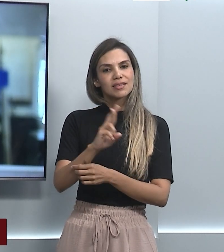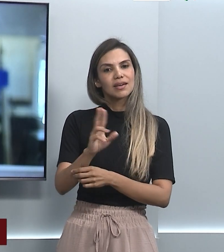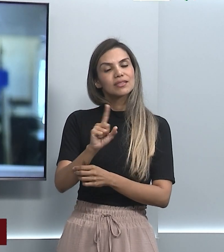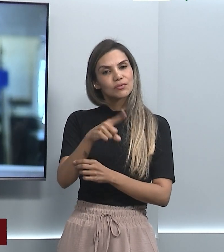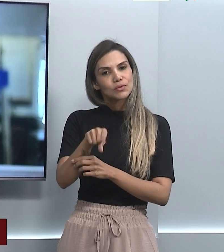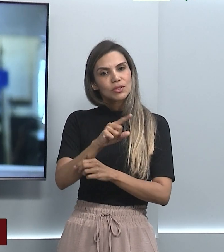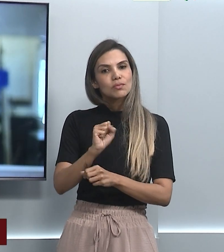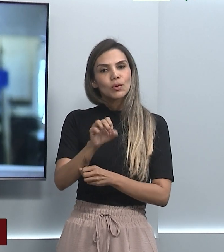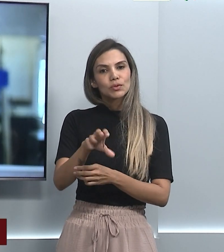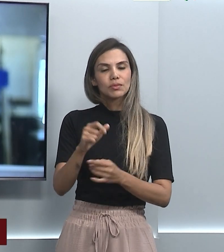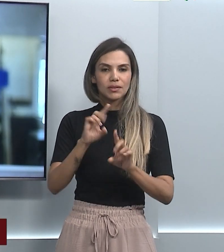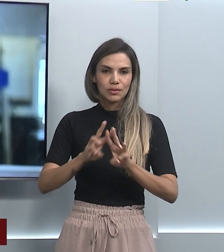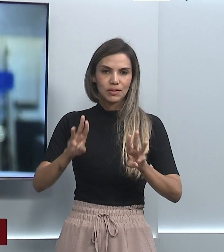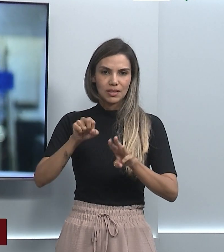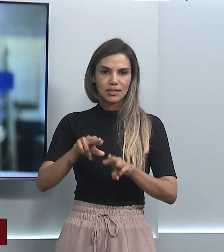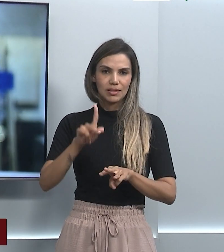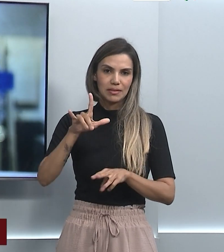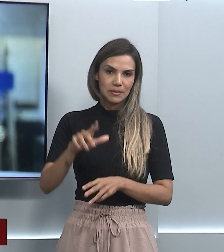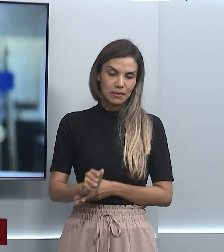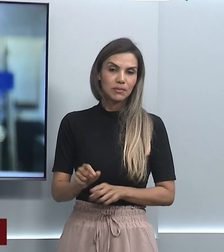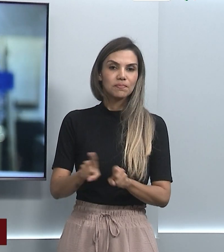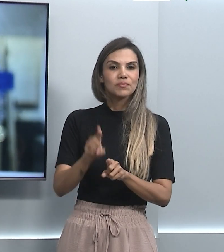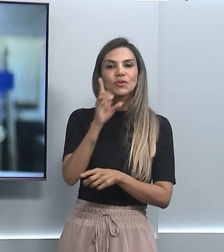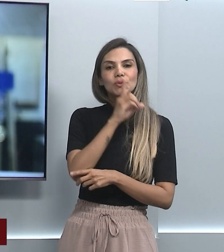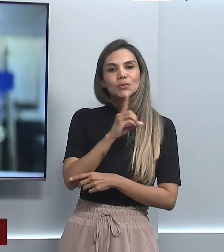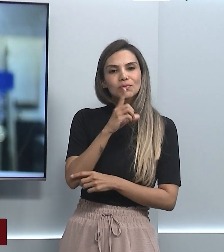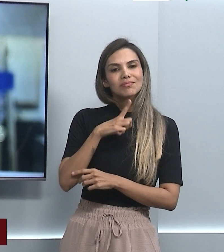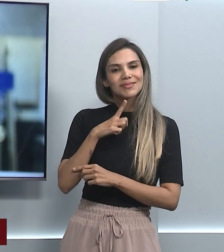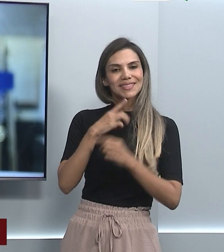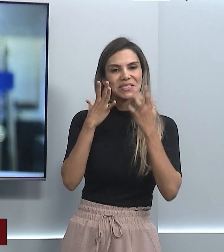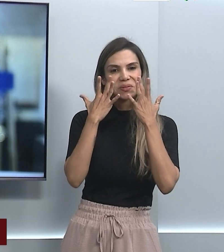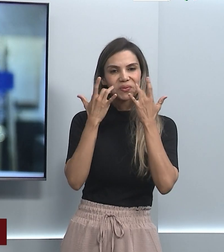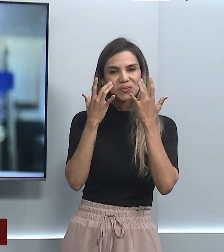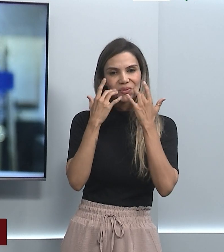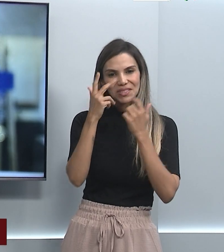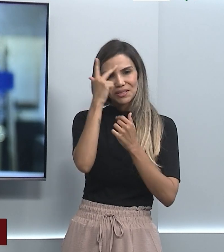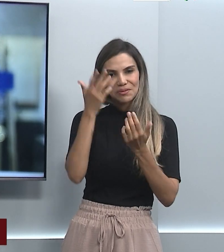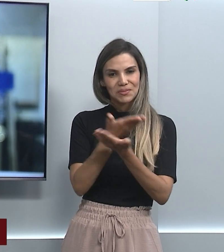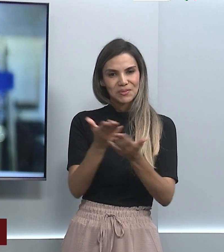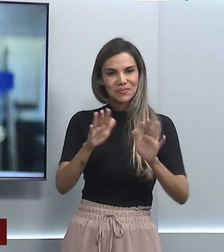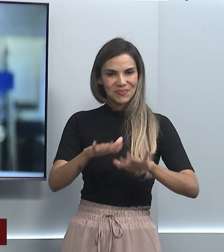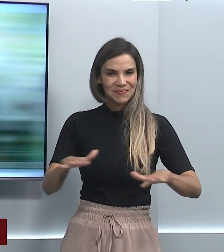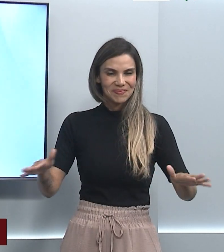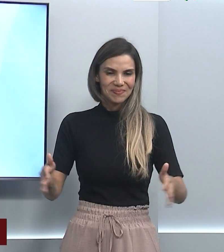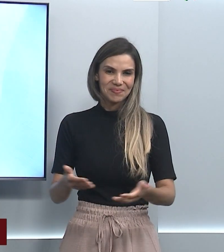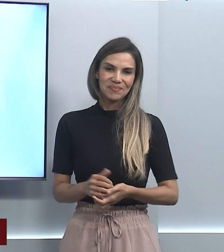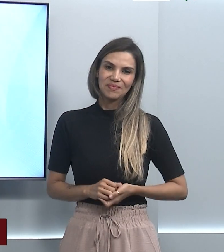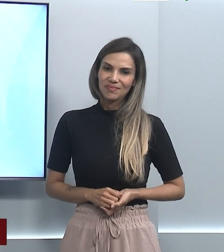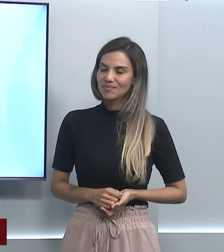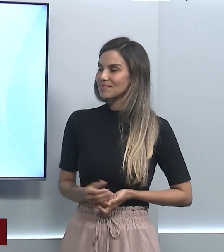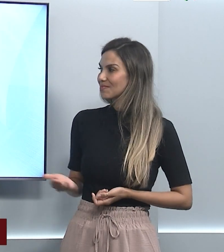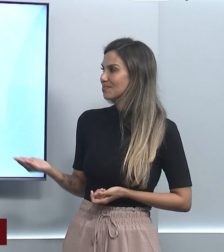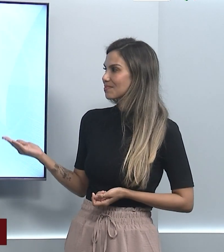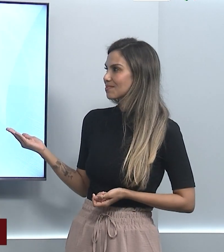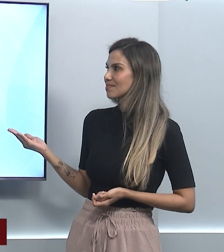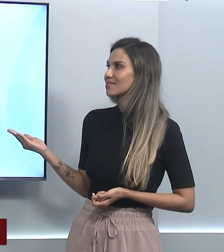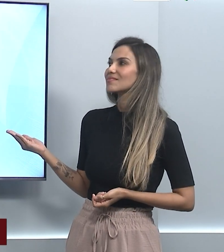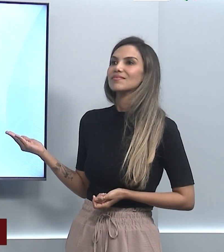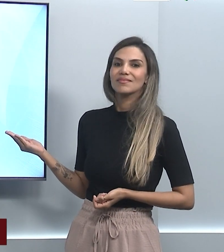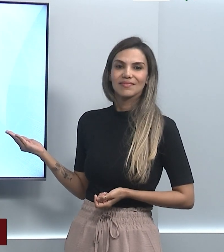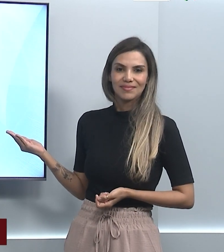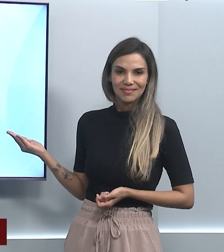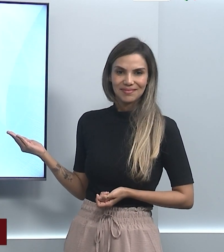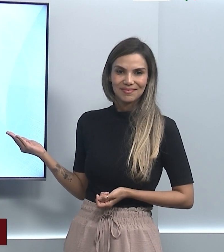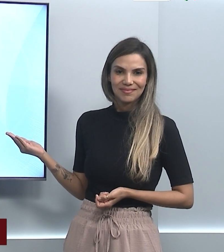pode retirá-los no Simpla. E no domingo temos teatro para o público infantil. O espetáculo Alice na